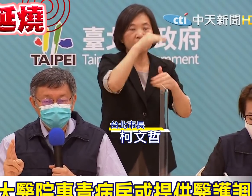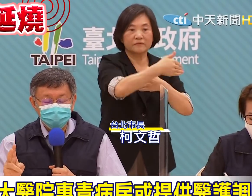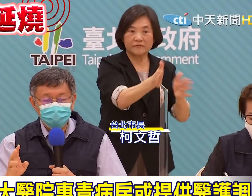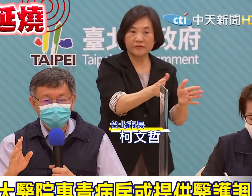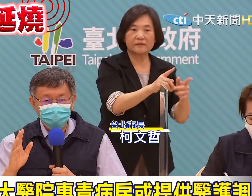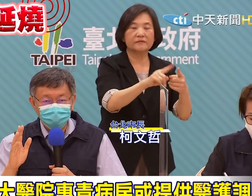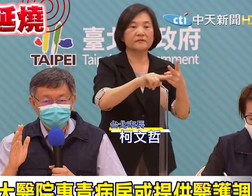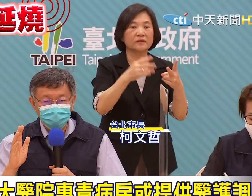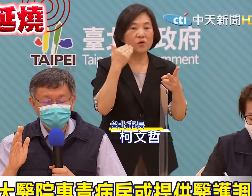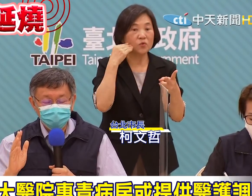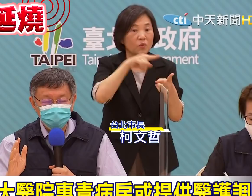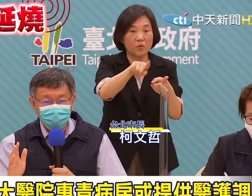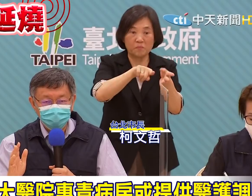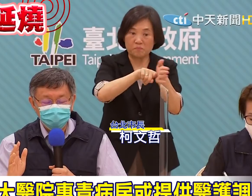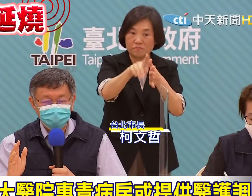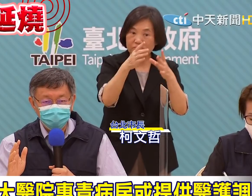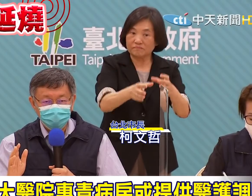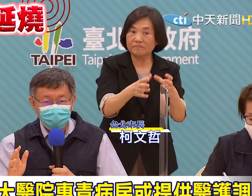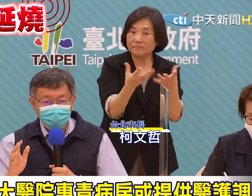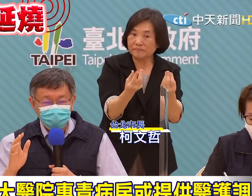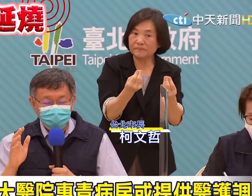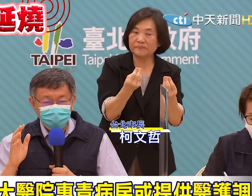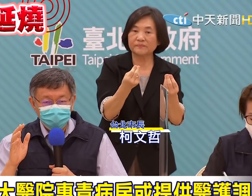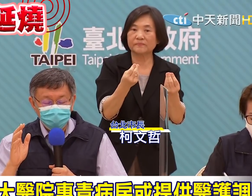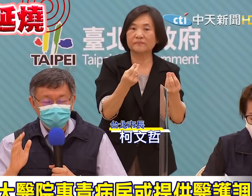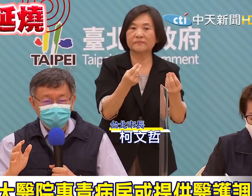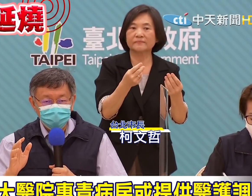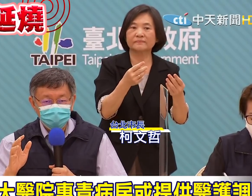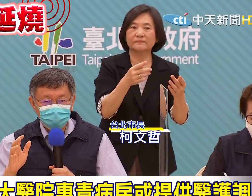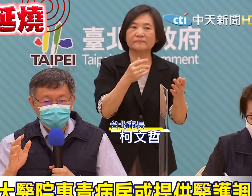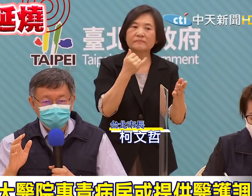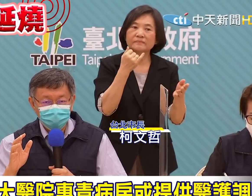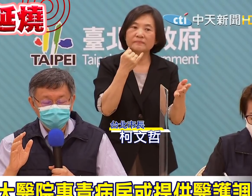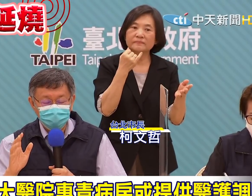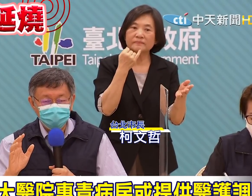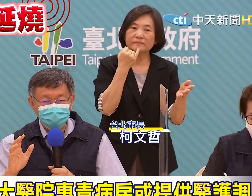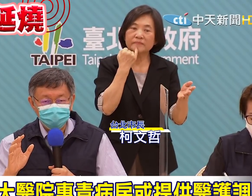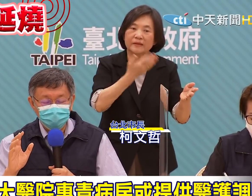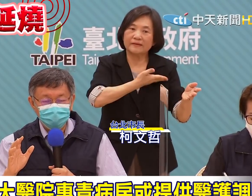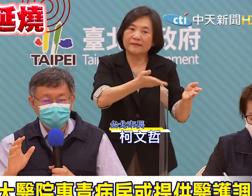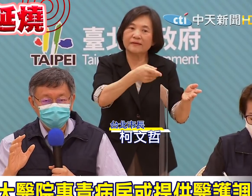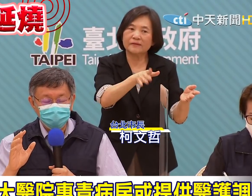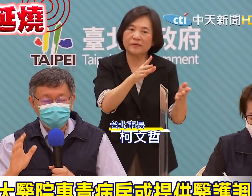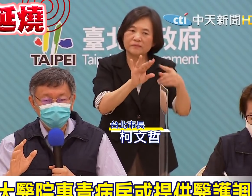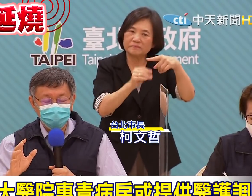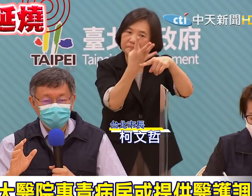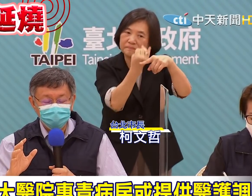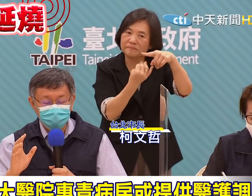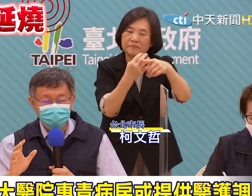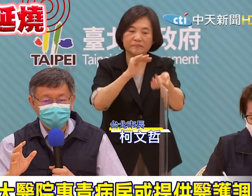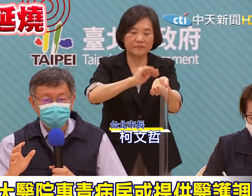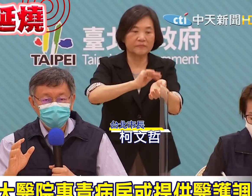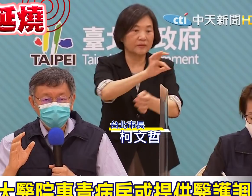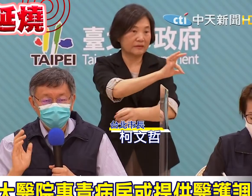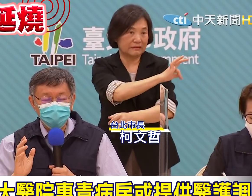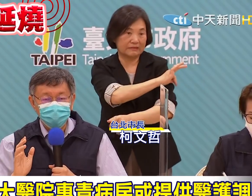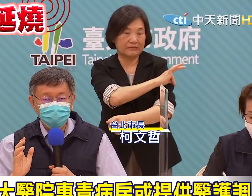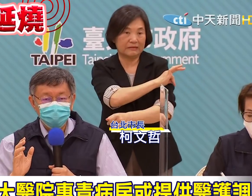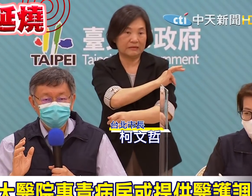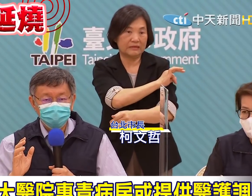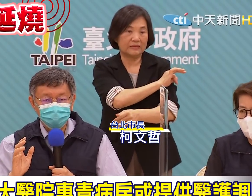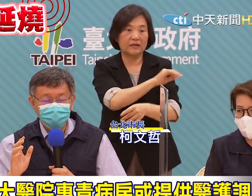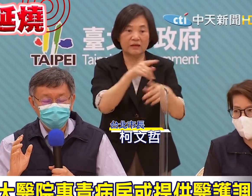点，如果你没有成立专职防疫病房，你就提供一定的比例的医护人力